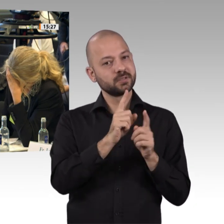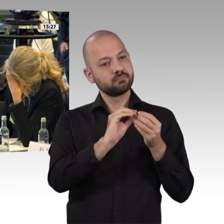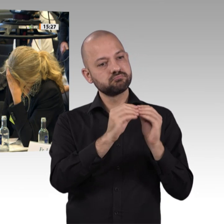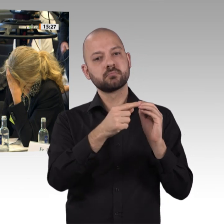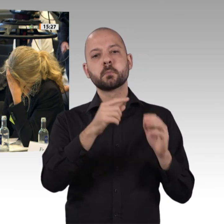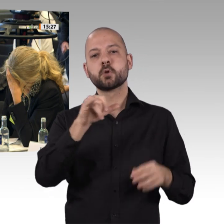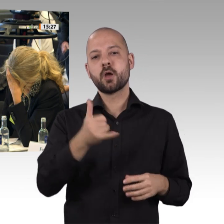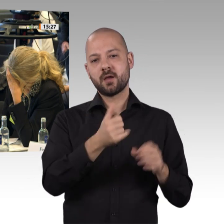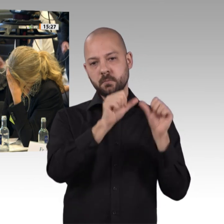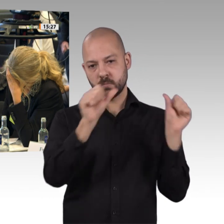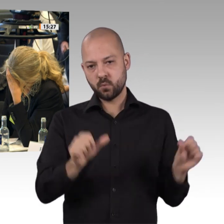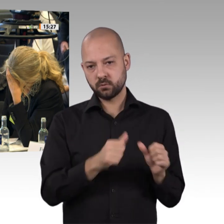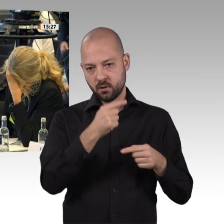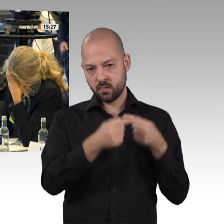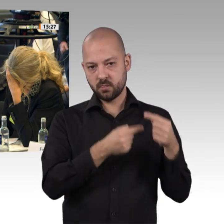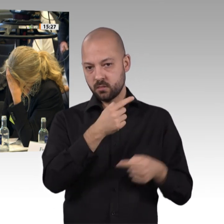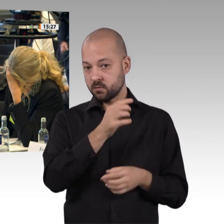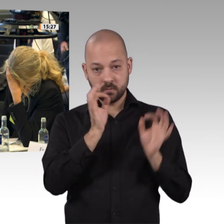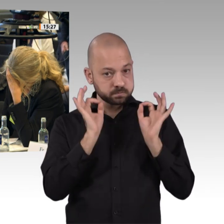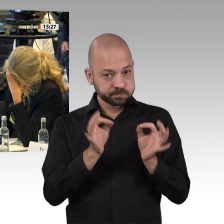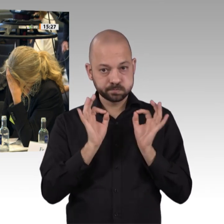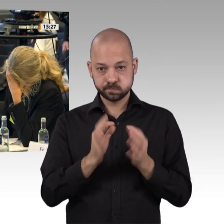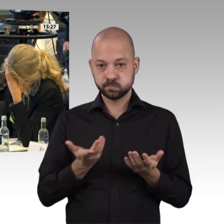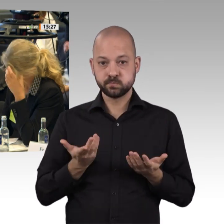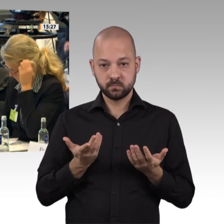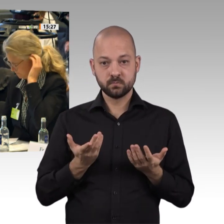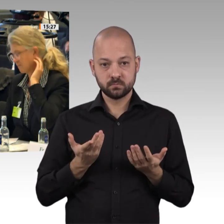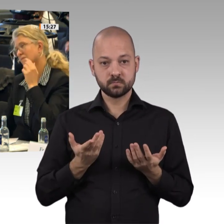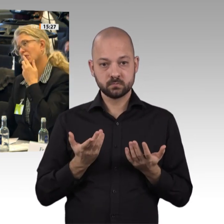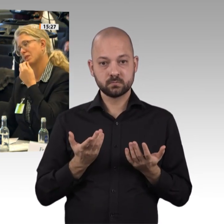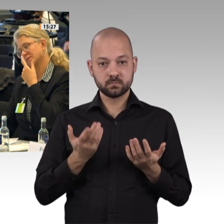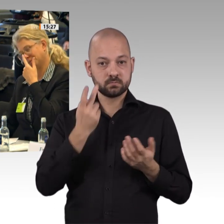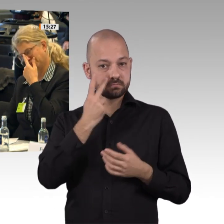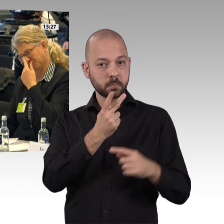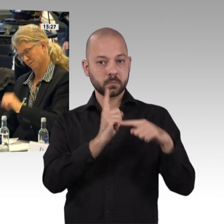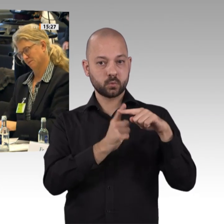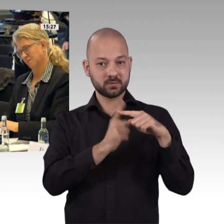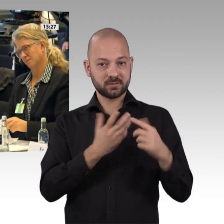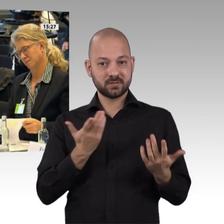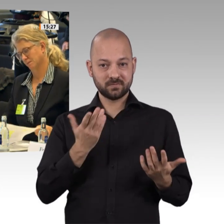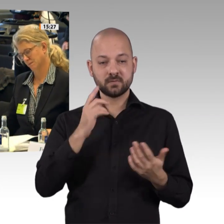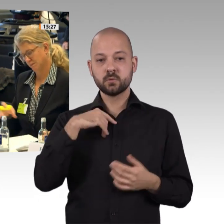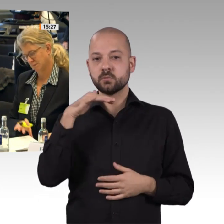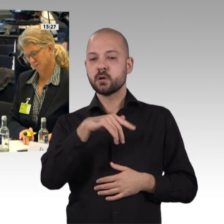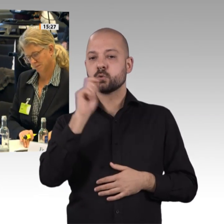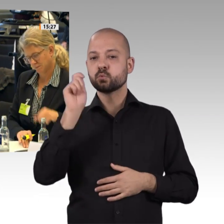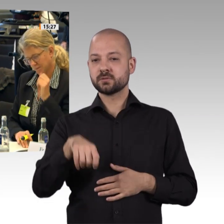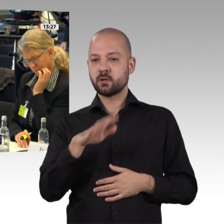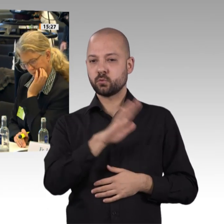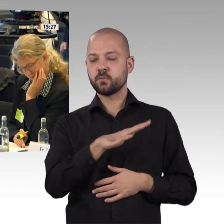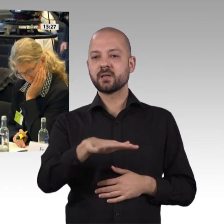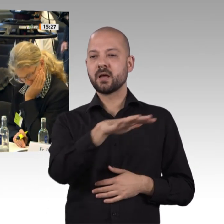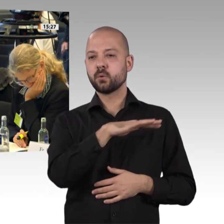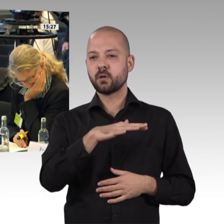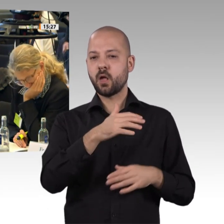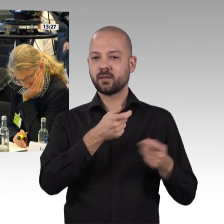und Sozialministerium getroffen haben. Auf der Grundlage, dann braucht man gar nicht große BAR-Empfehlungen und sich über 70 Seiten durchzuquälen.